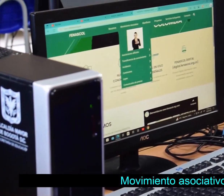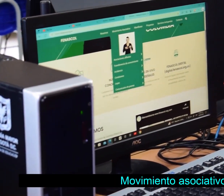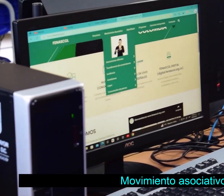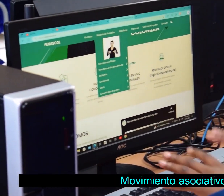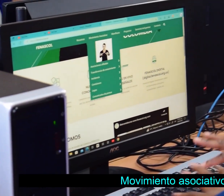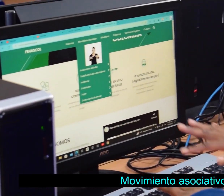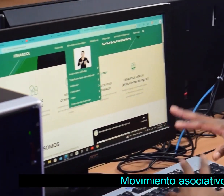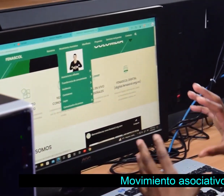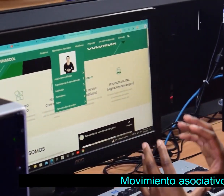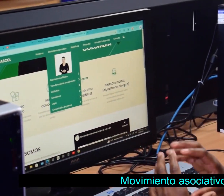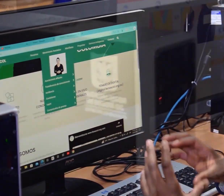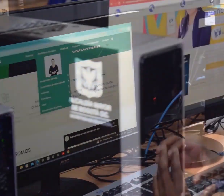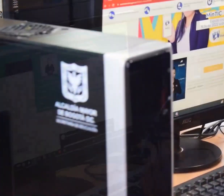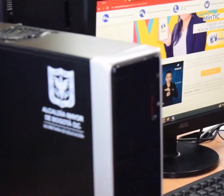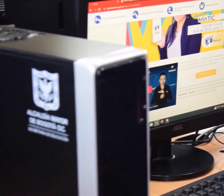Movimiento asociativo.